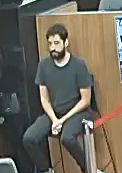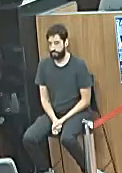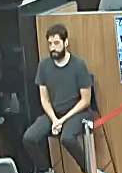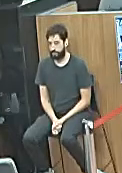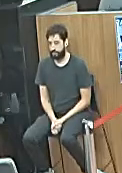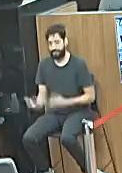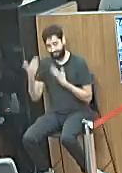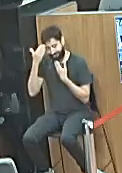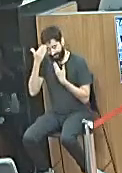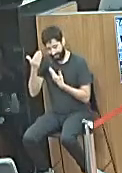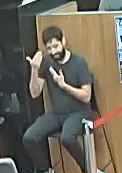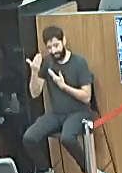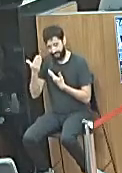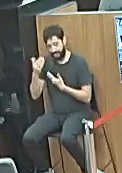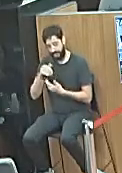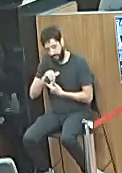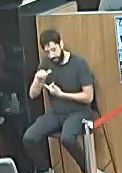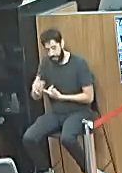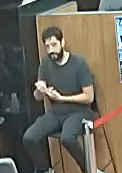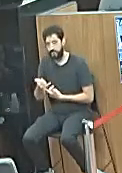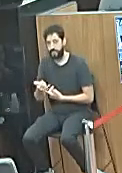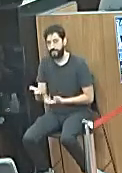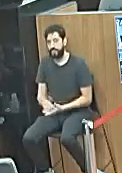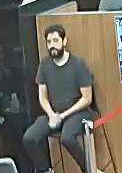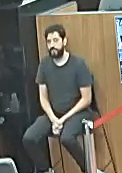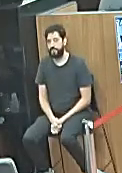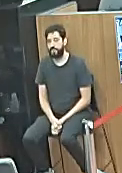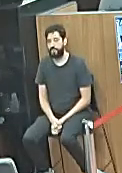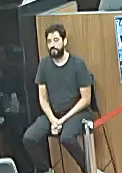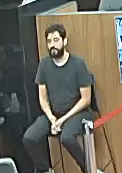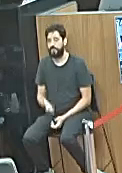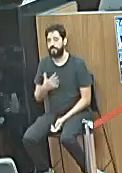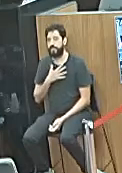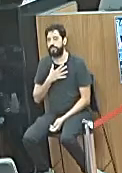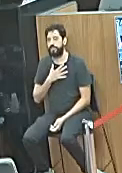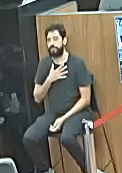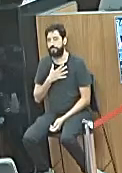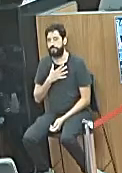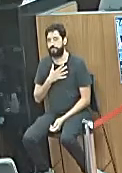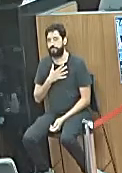obrigada pela oportunidade eu